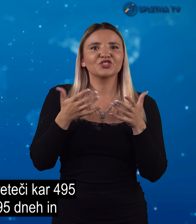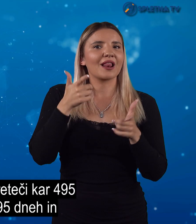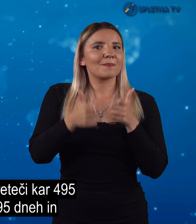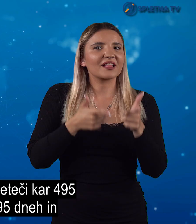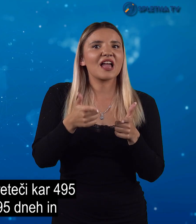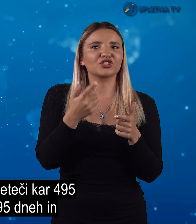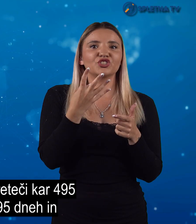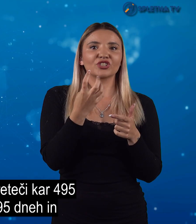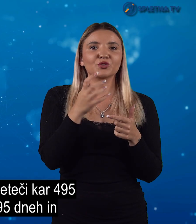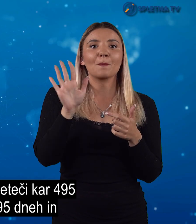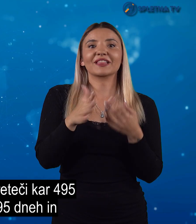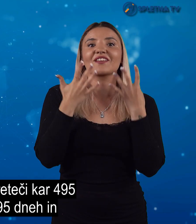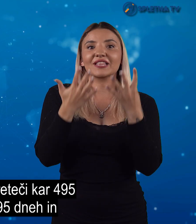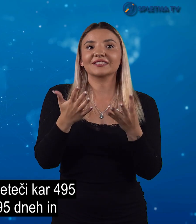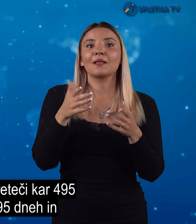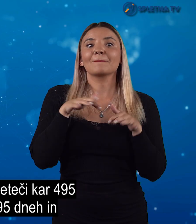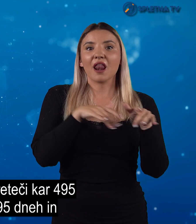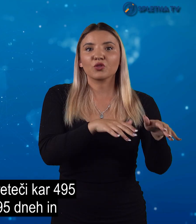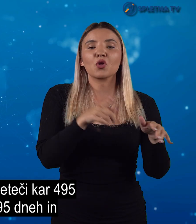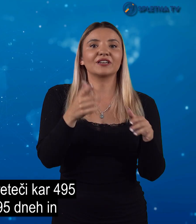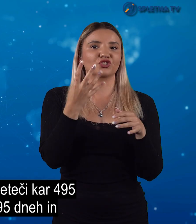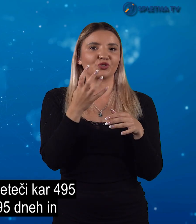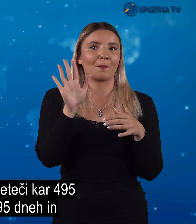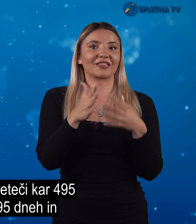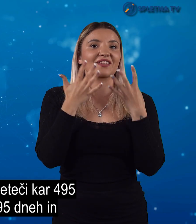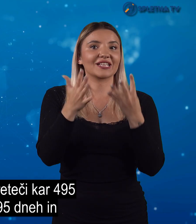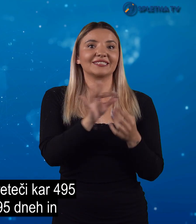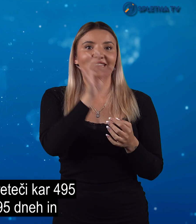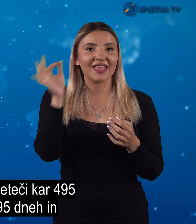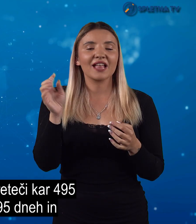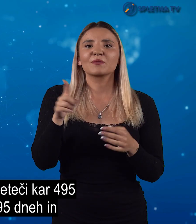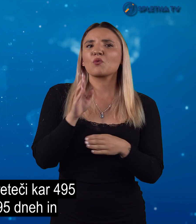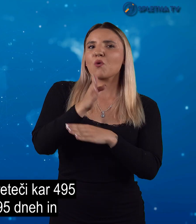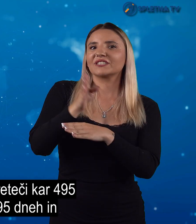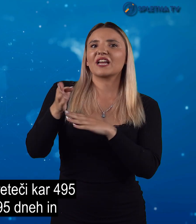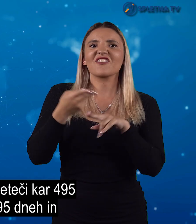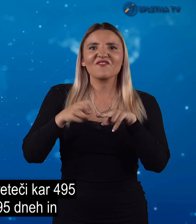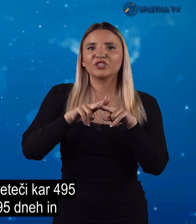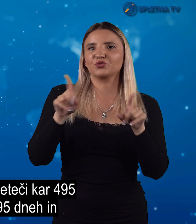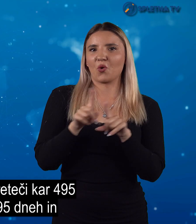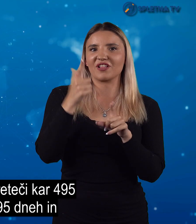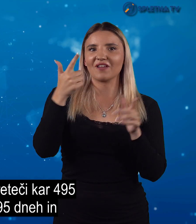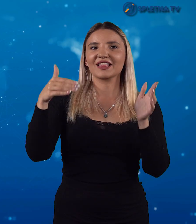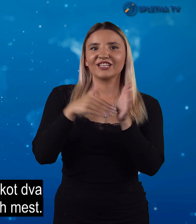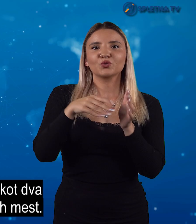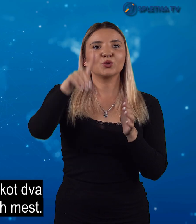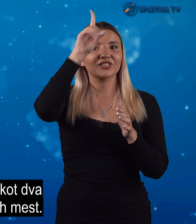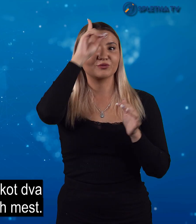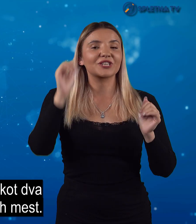želi preteči kar 495 maratonov v 495 dneh, in obiskati več kot